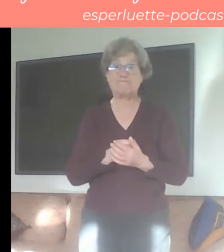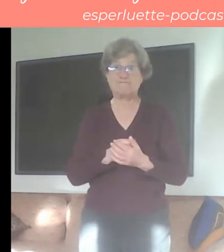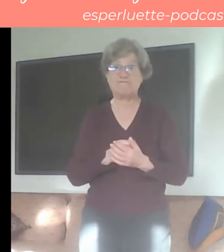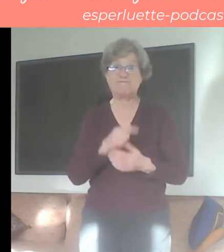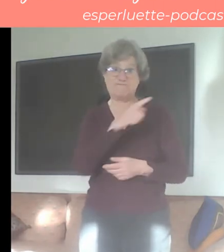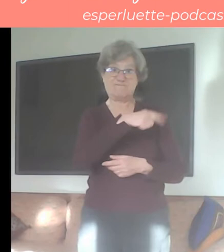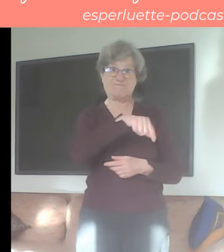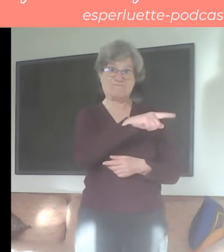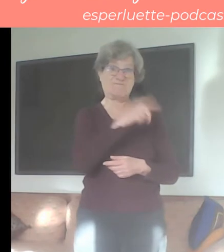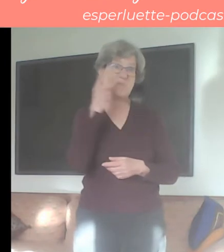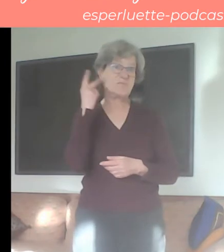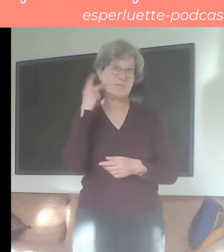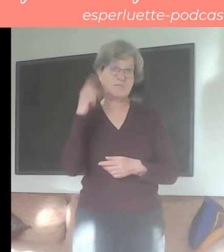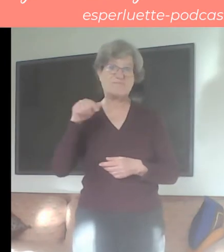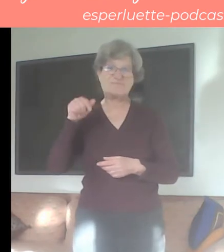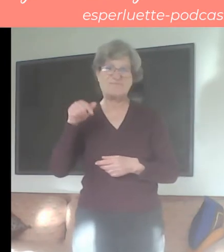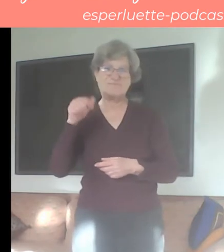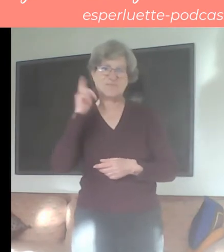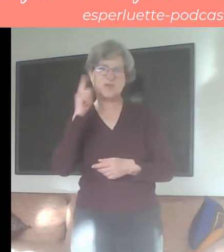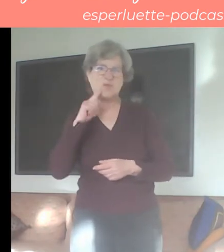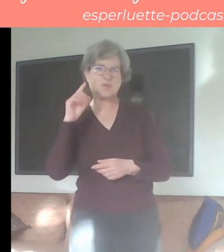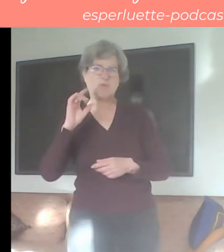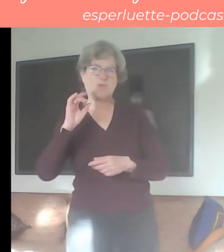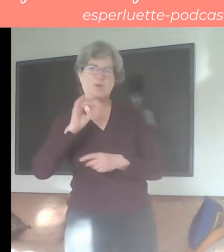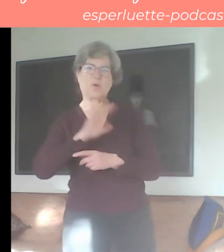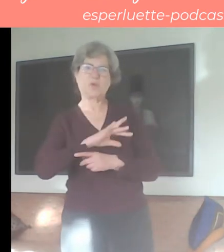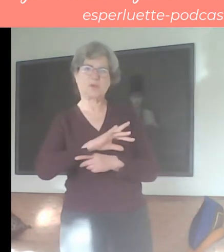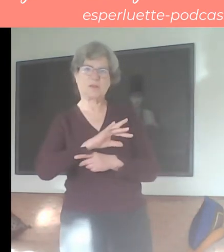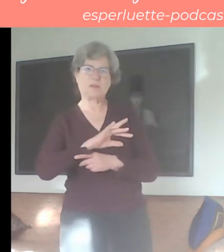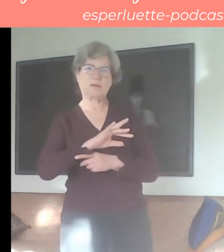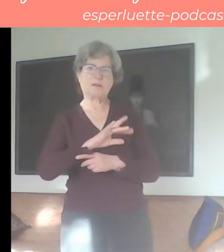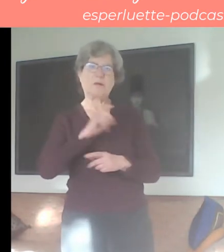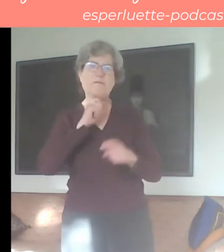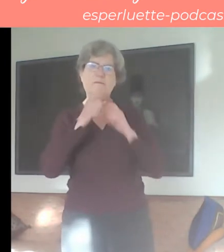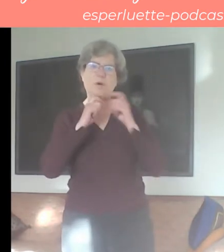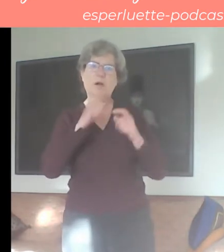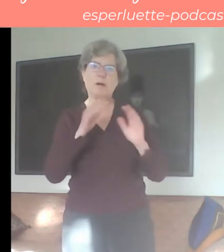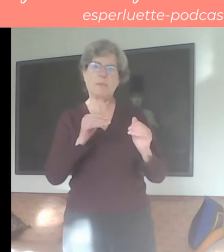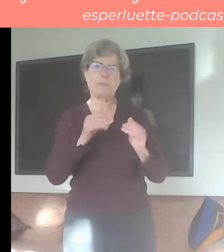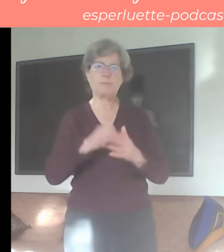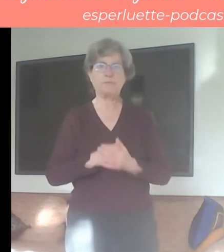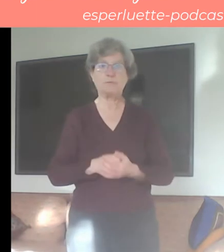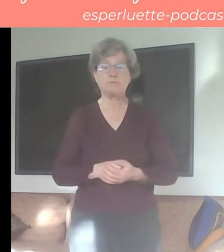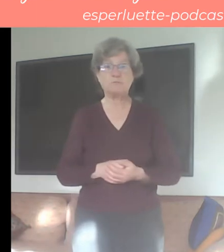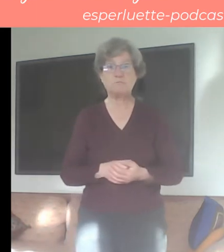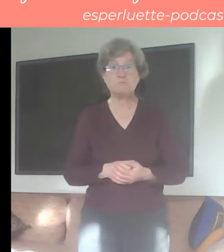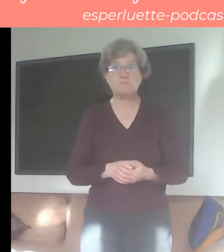dans la communauté sourde, c'était un peu compliqué, parce que les sourds de ma génération, en tout cas, et même de